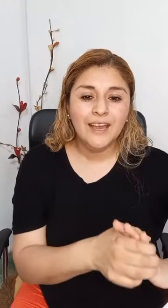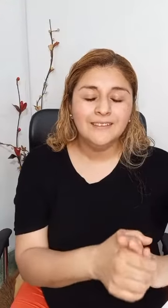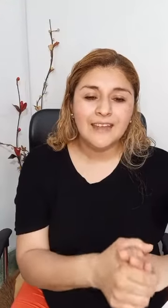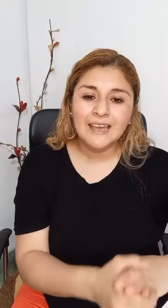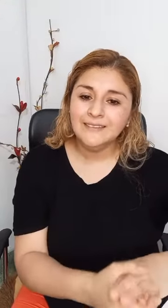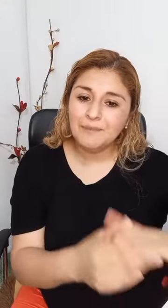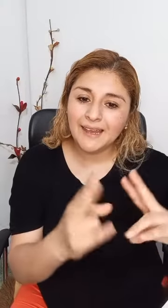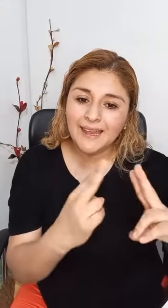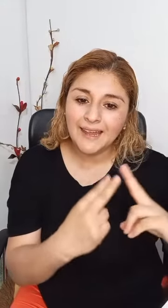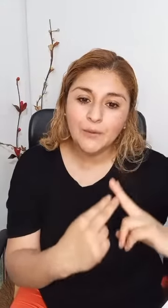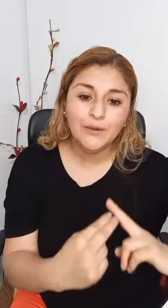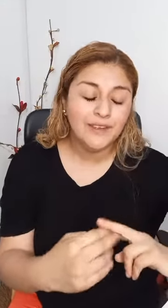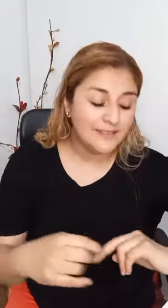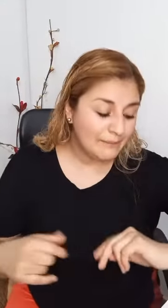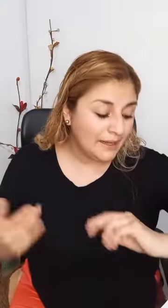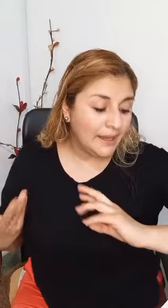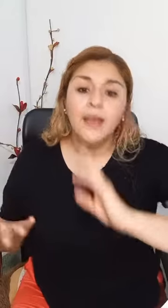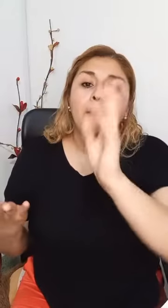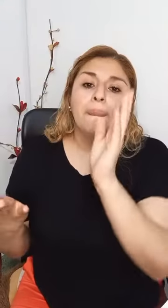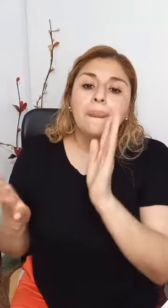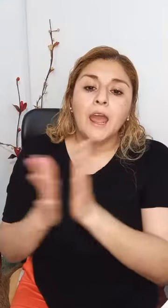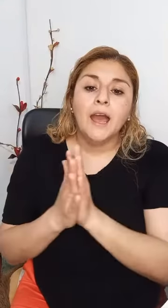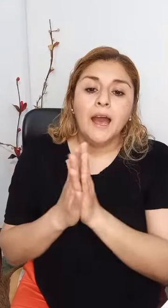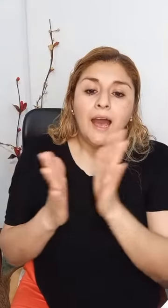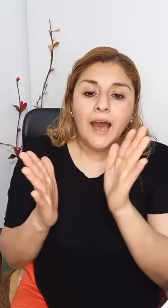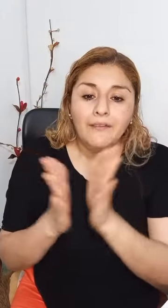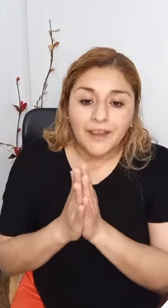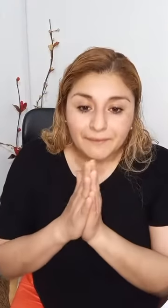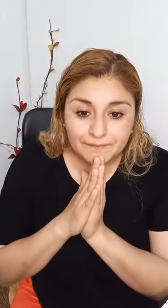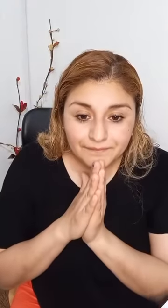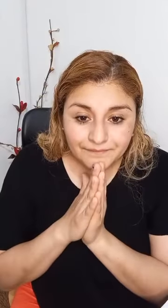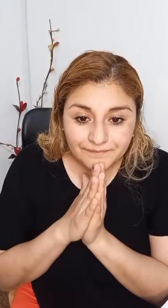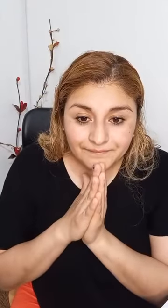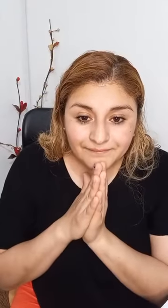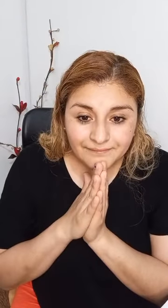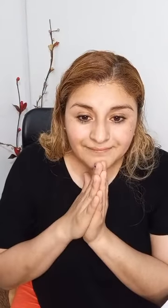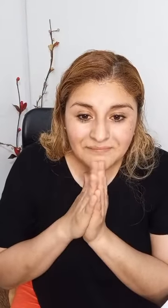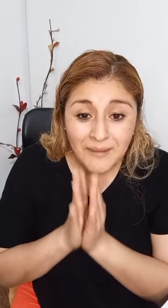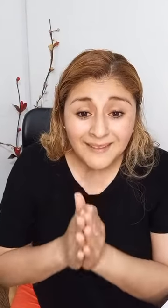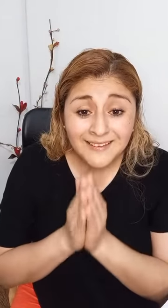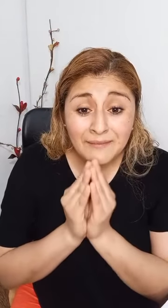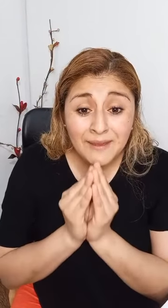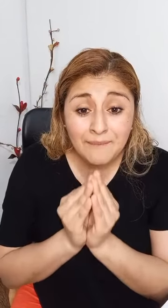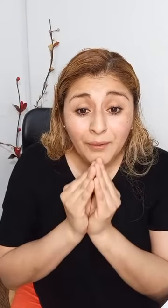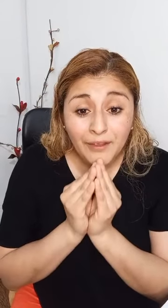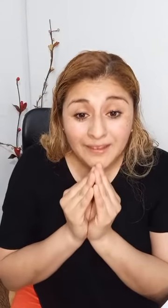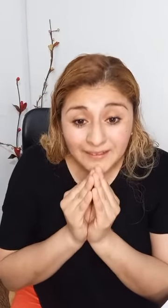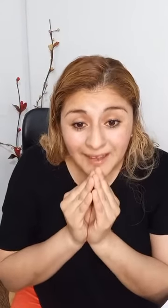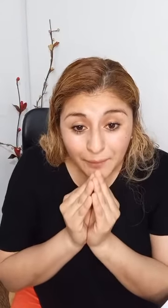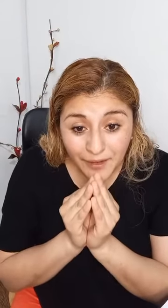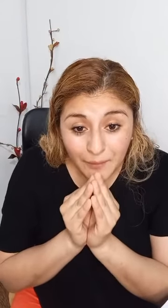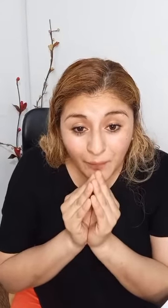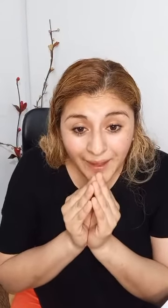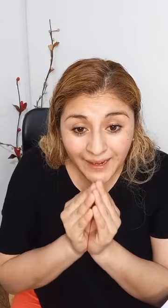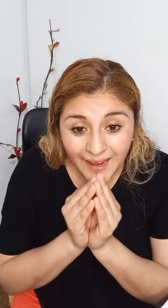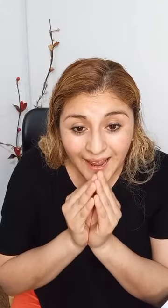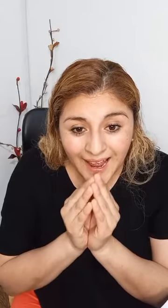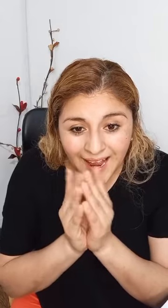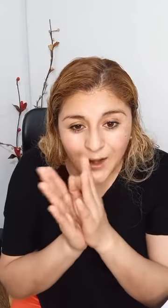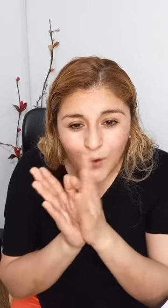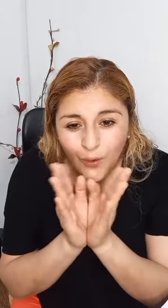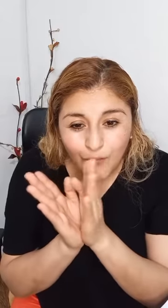Creo es para que cada uno se examine. A ver, Marcia, también dice, podremos